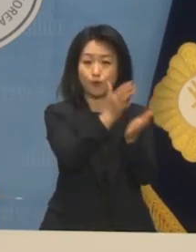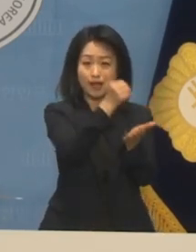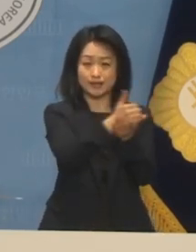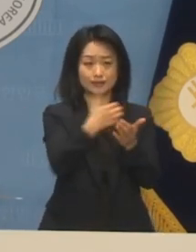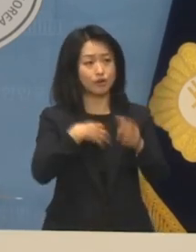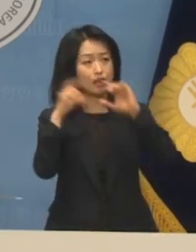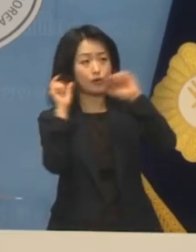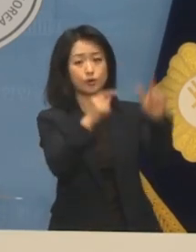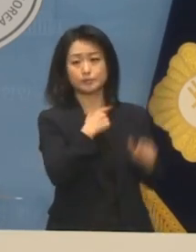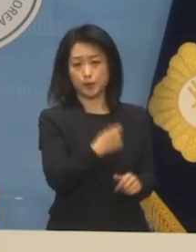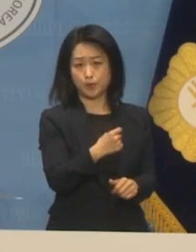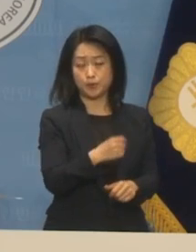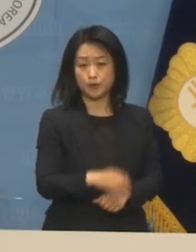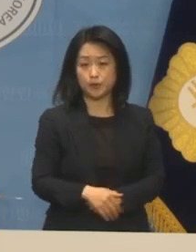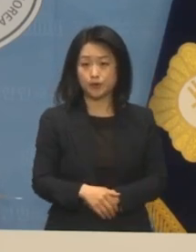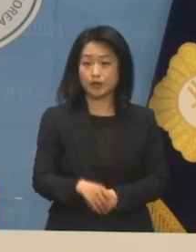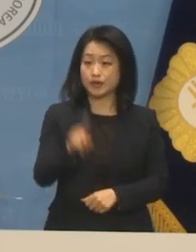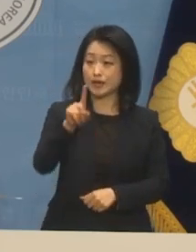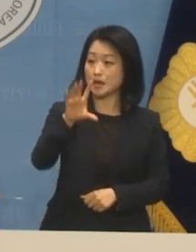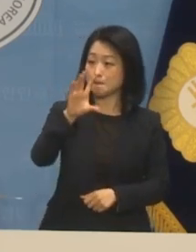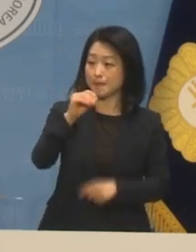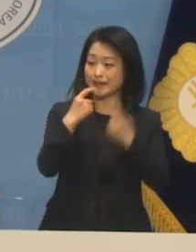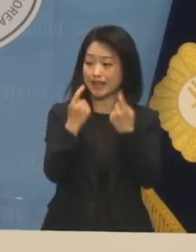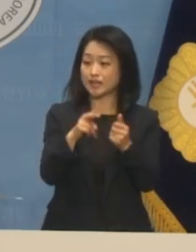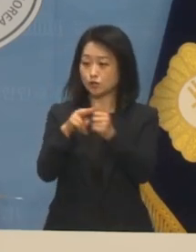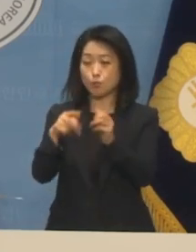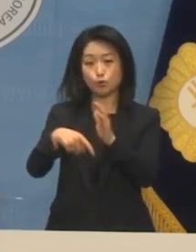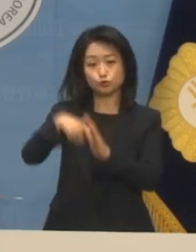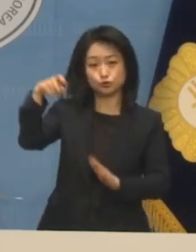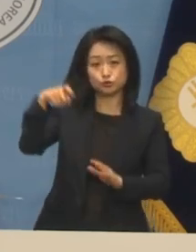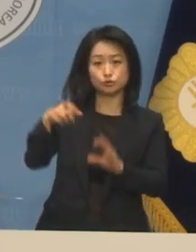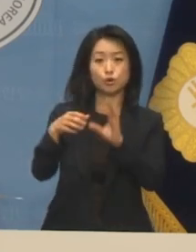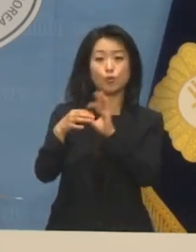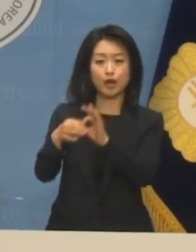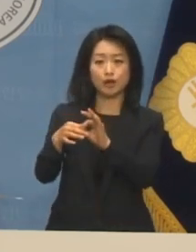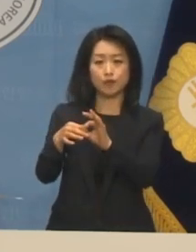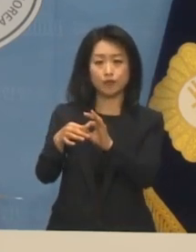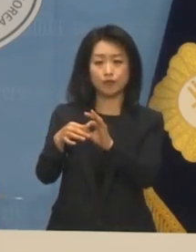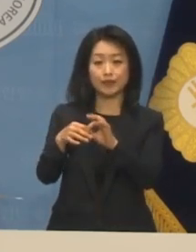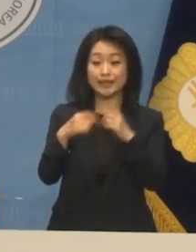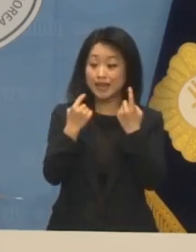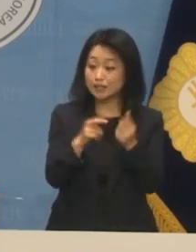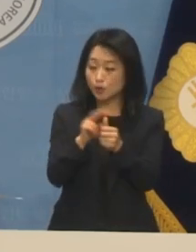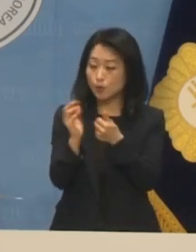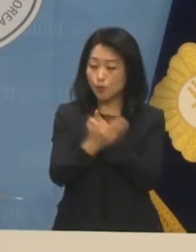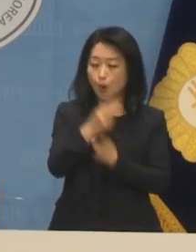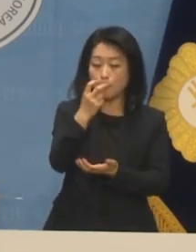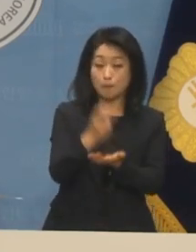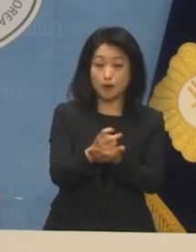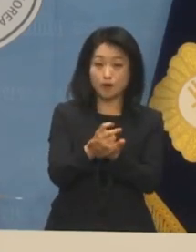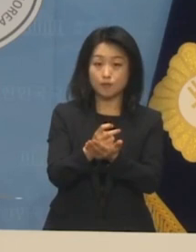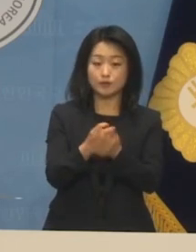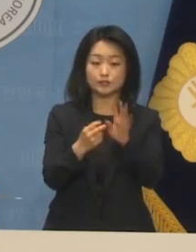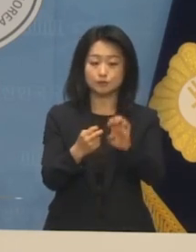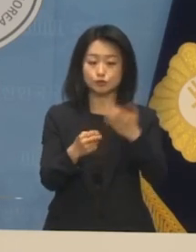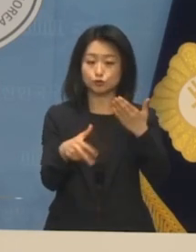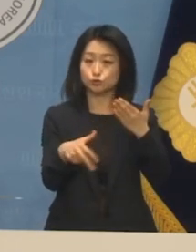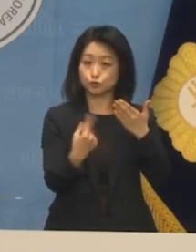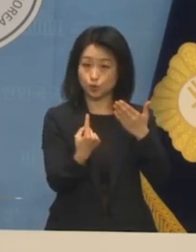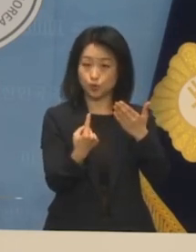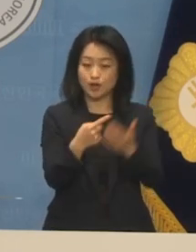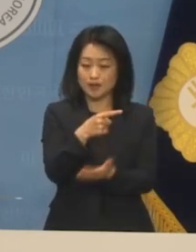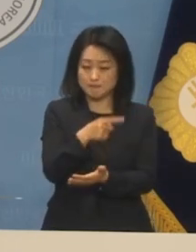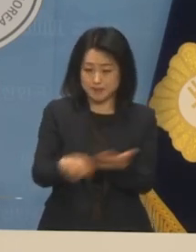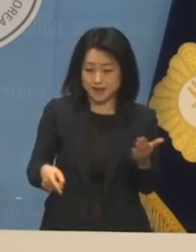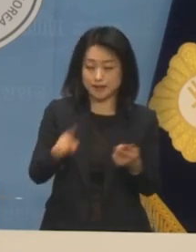경고합니다. 1만 건 개인정보 유출과 관련해서는 개인정보보호법 제39조